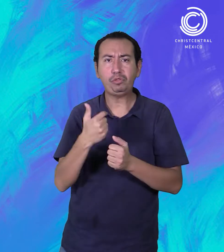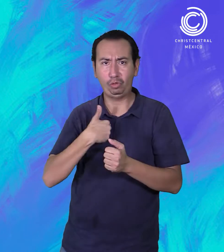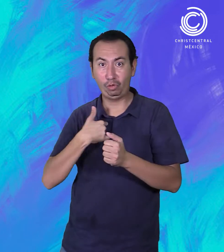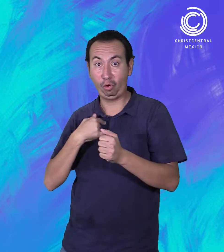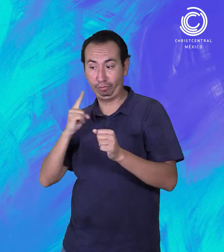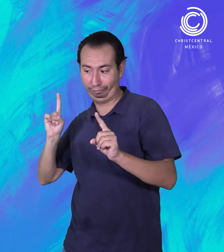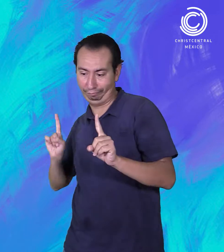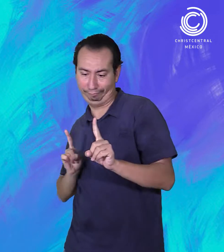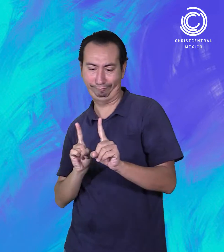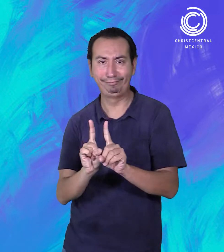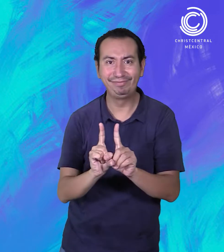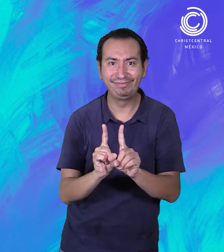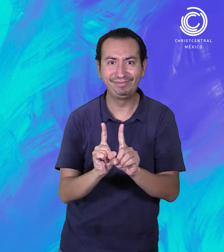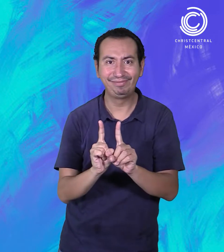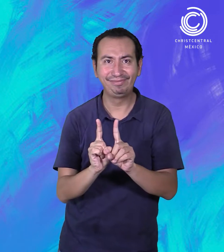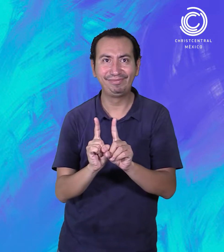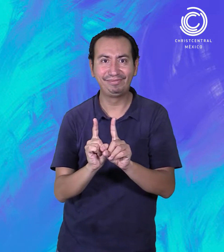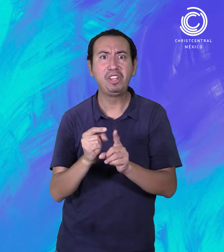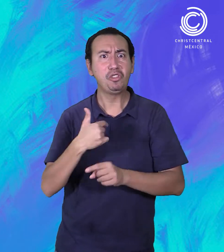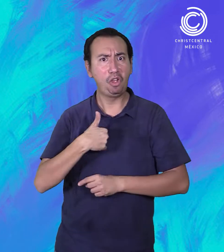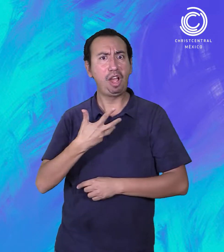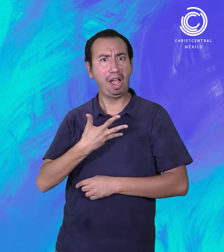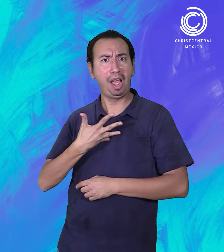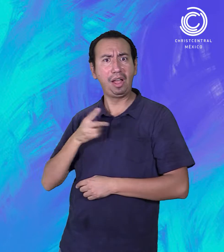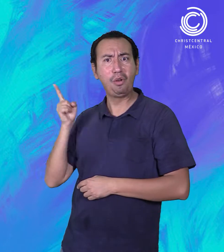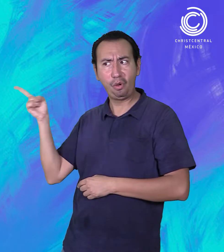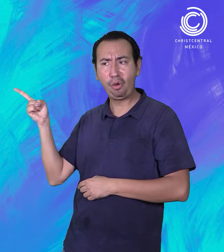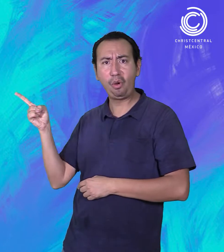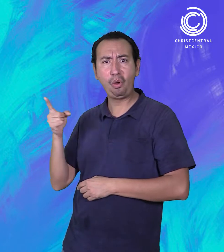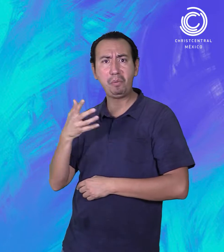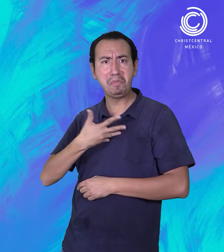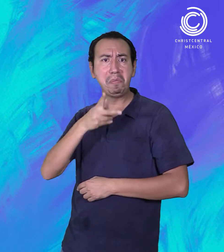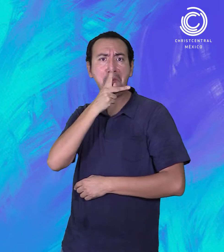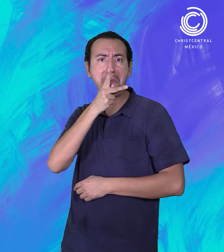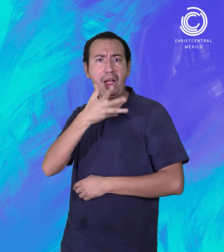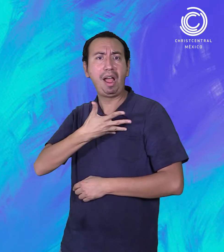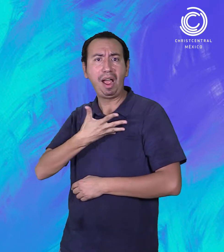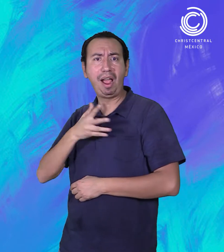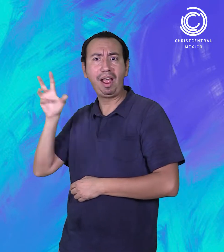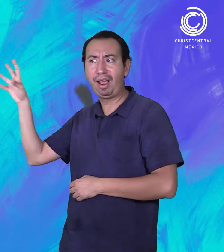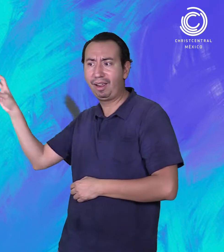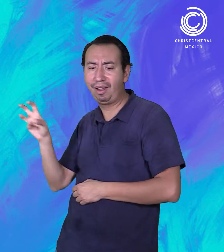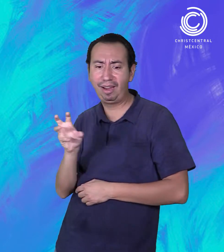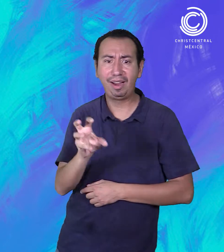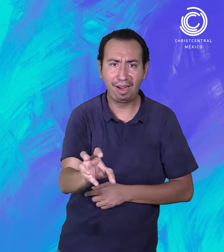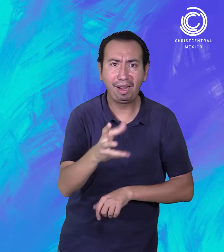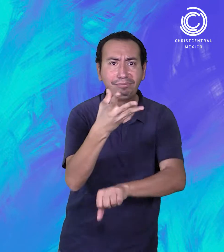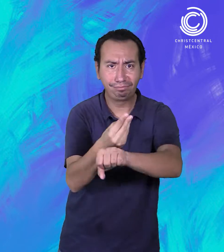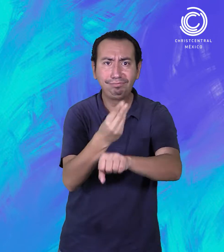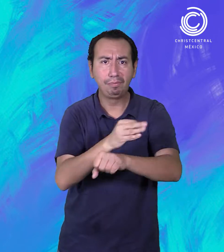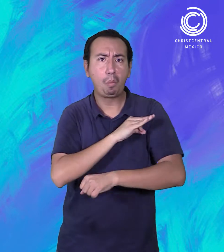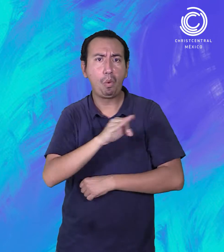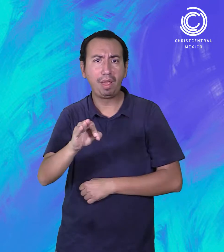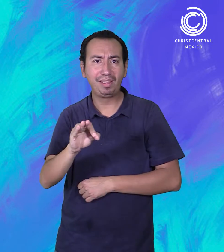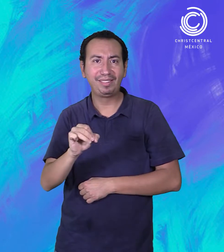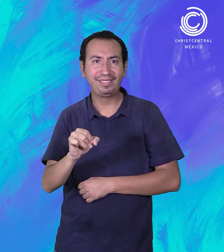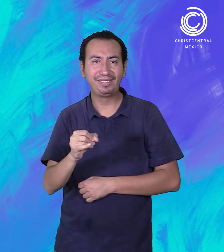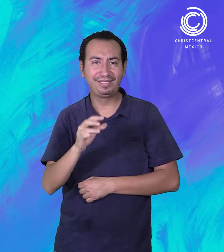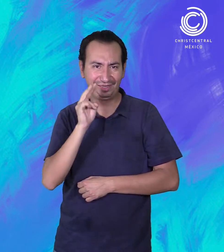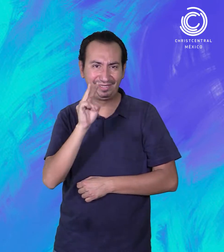Llegué yo y les prometí que yo tengo la solución para esta situación complicada que ustedes tienen con el horno